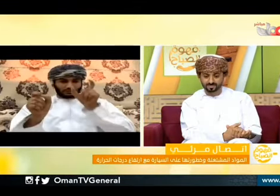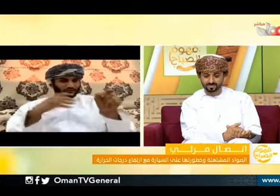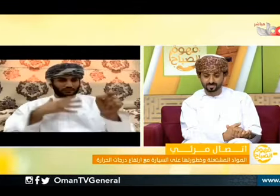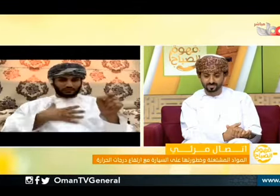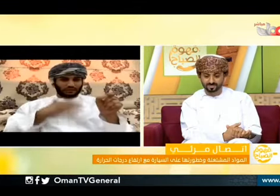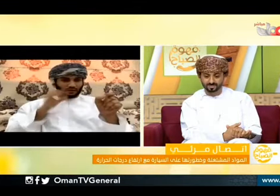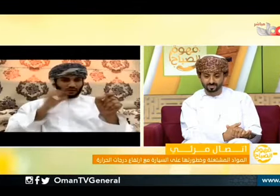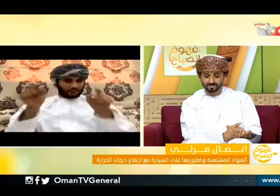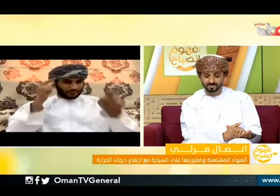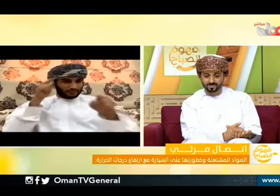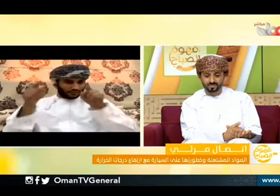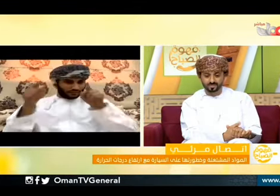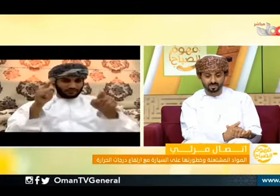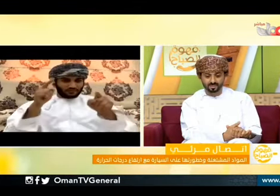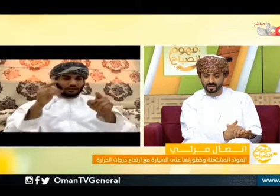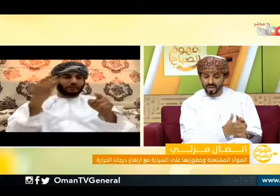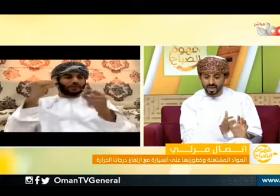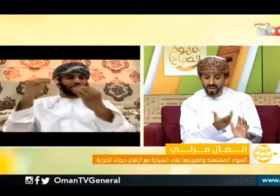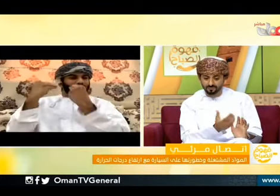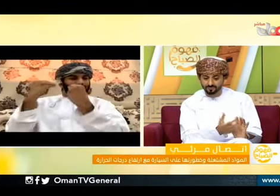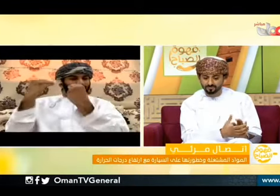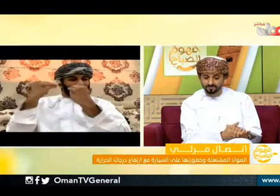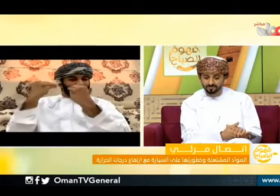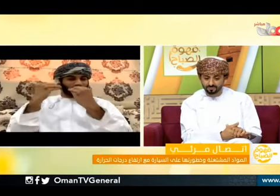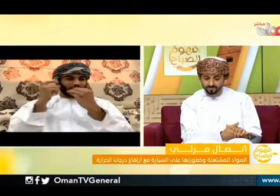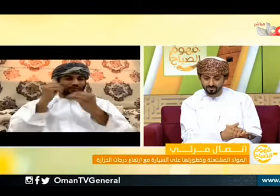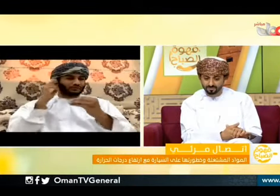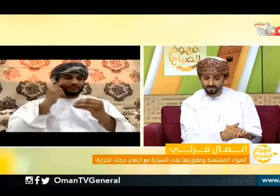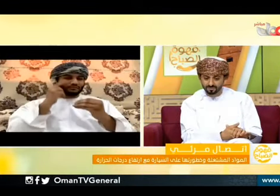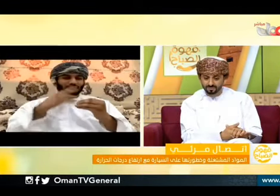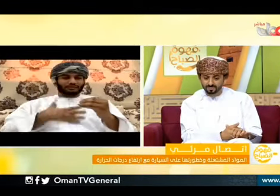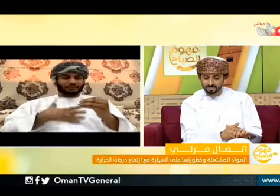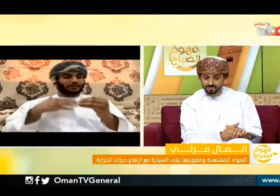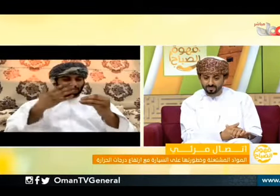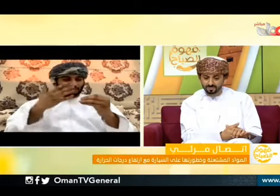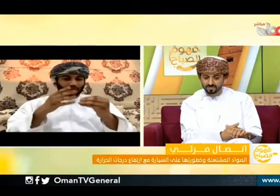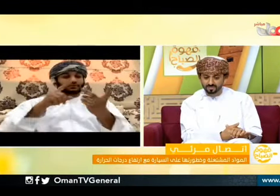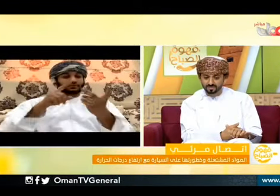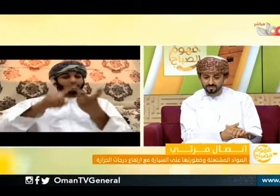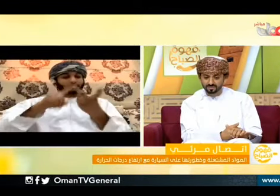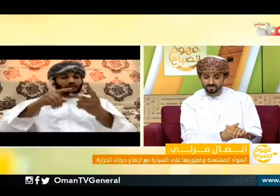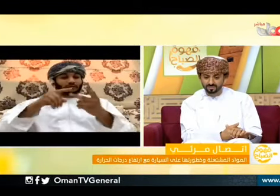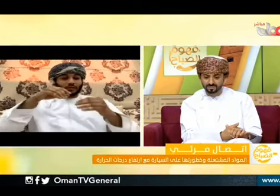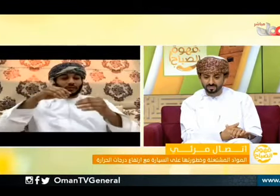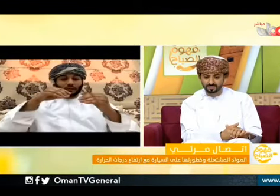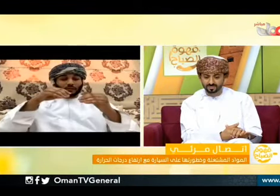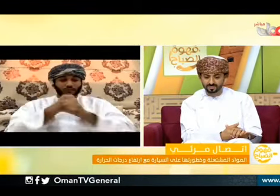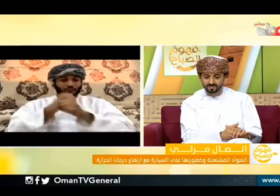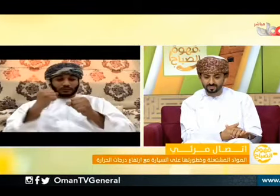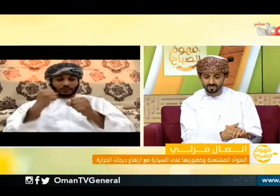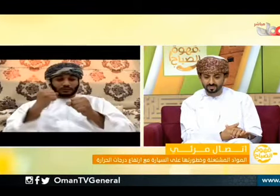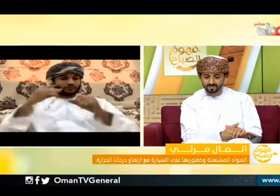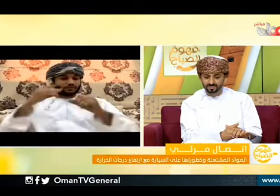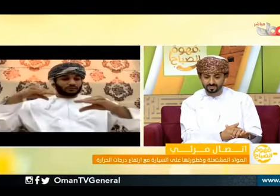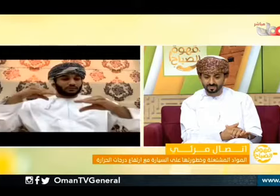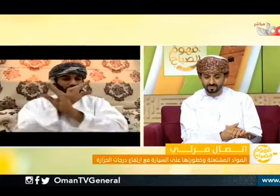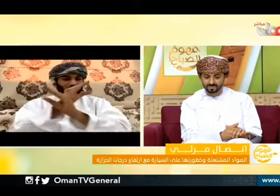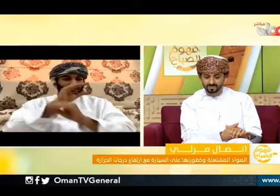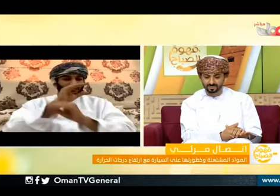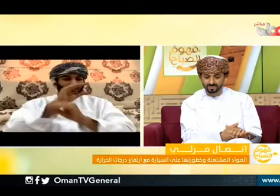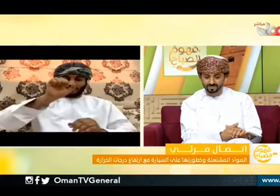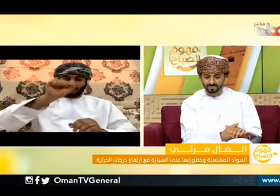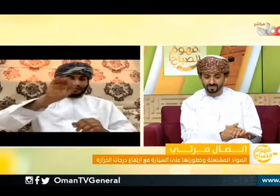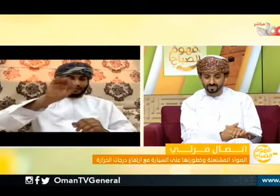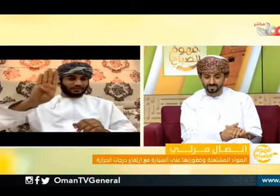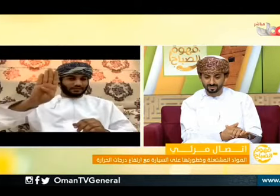في خطوره او ما شابه ذلك، في احساس يعني من معهد السلامة المرورية دربونا